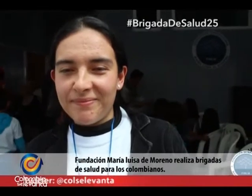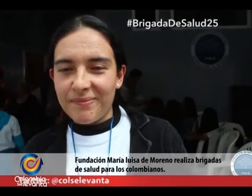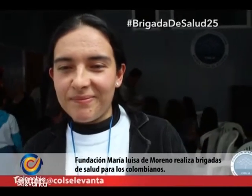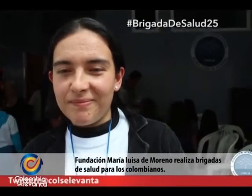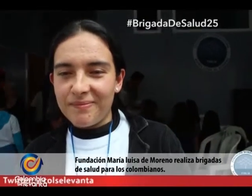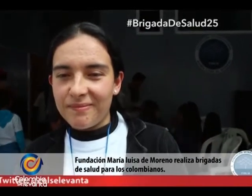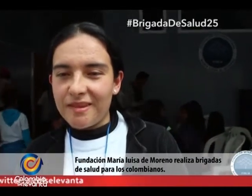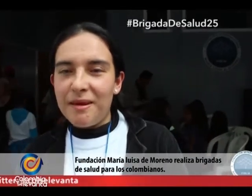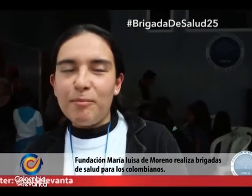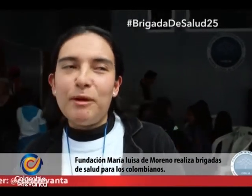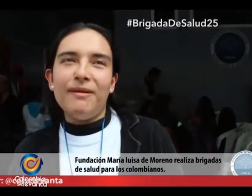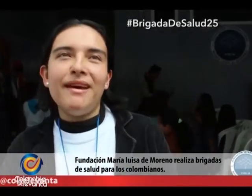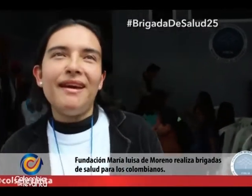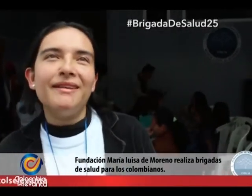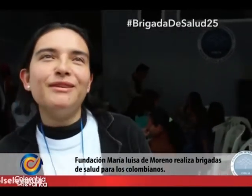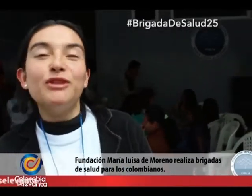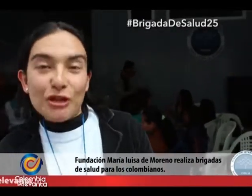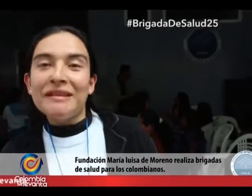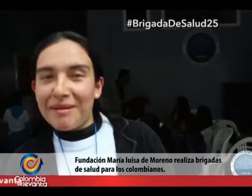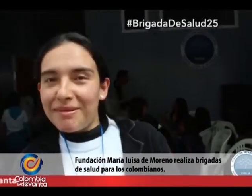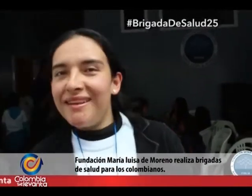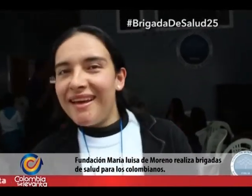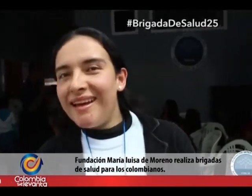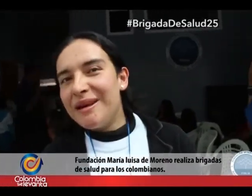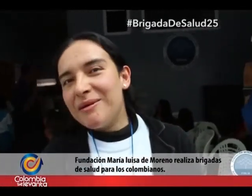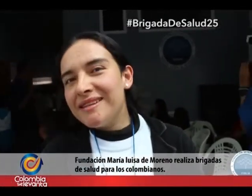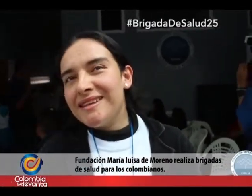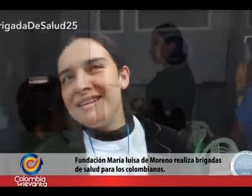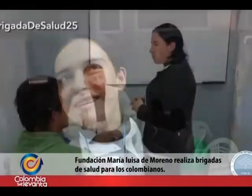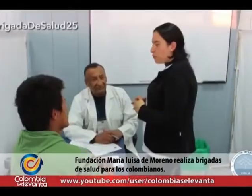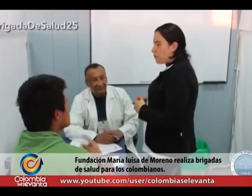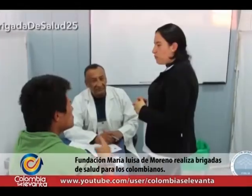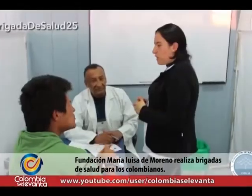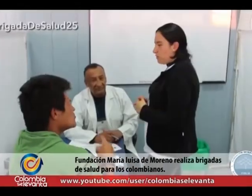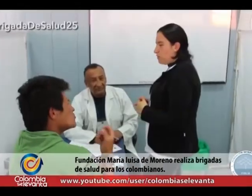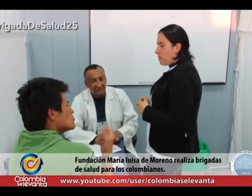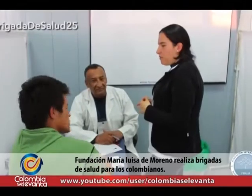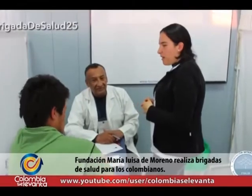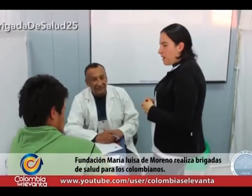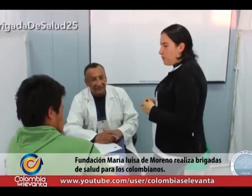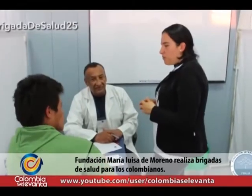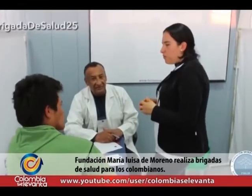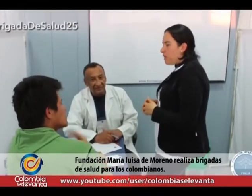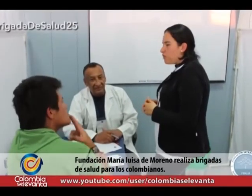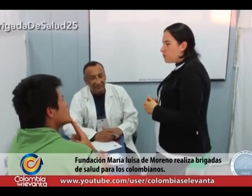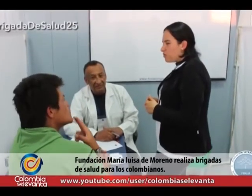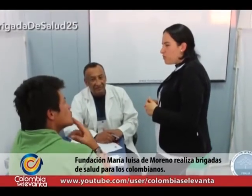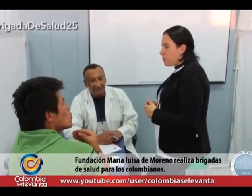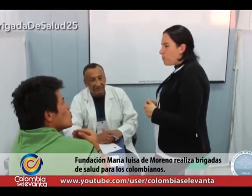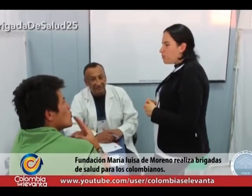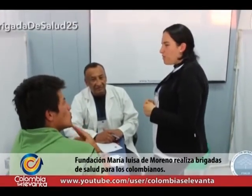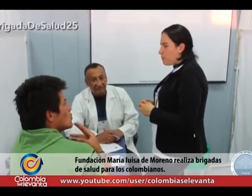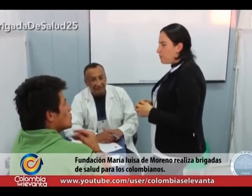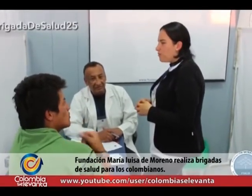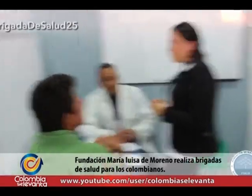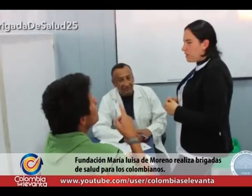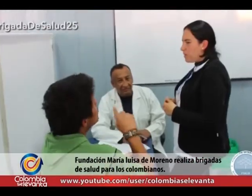a ese trabajo. Bueno, yo soy intérprete de lengua de señas para las personas sordas o con